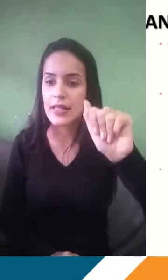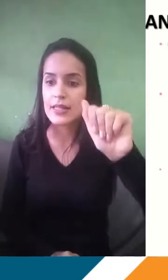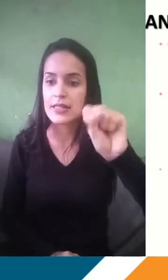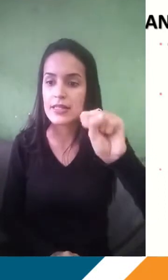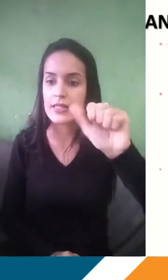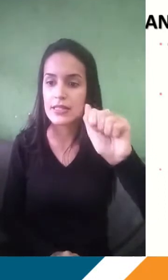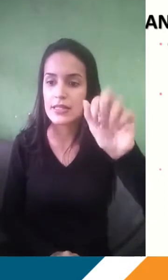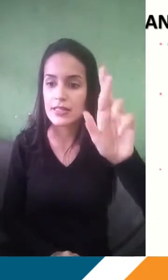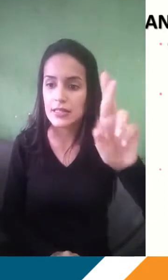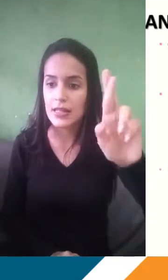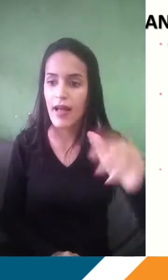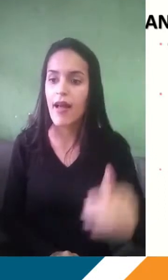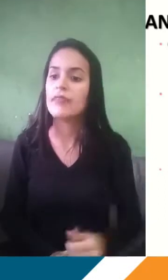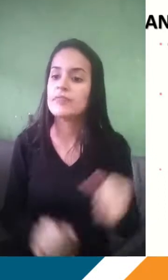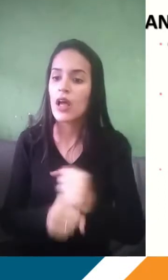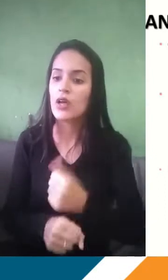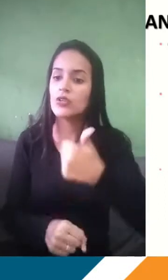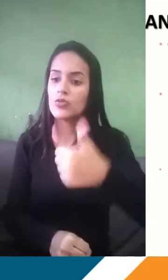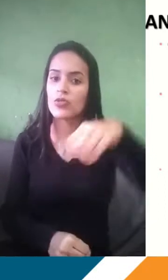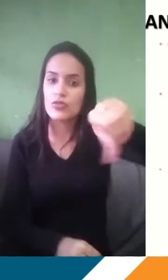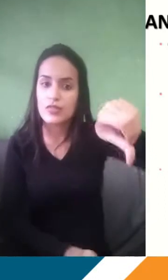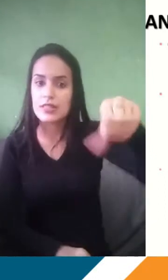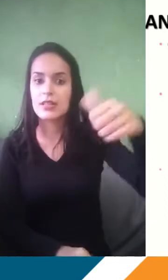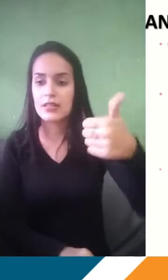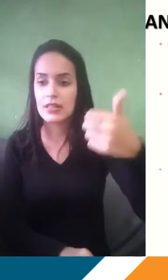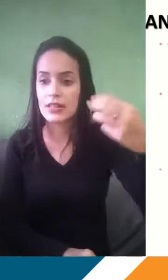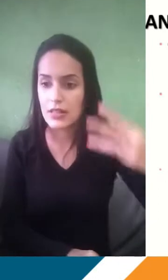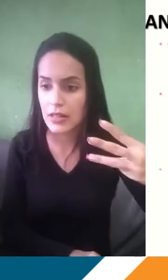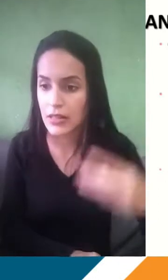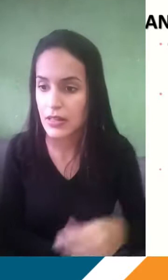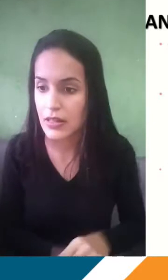uma exposição em São Paulo. Em